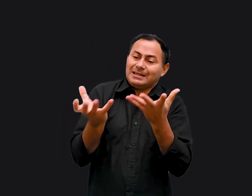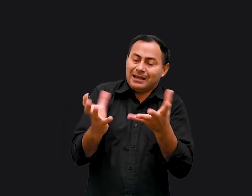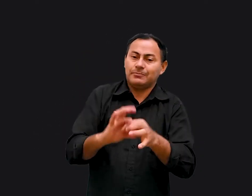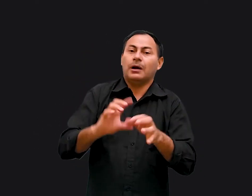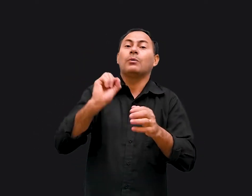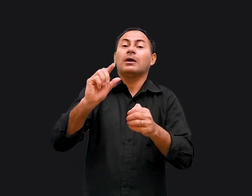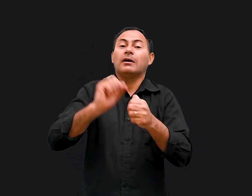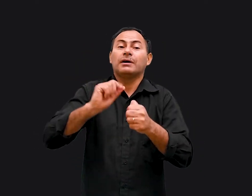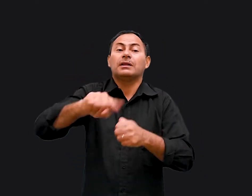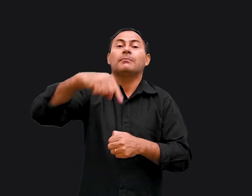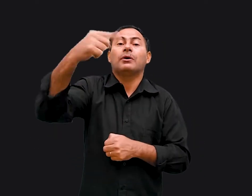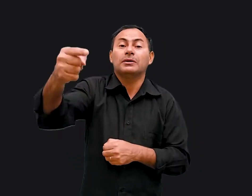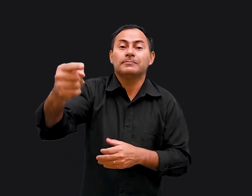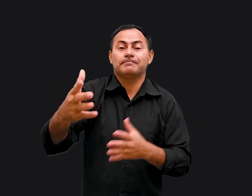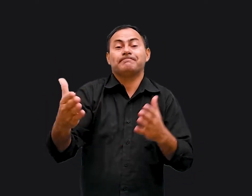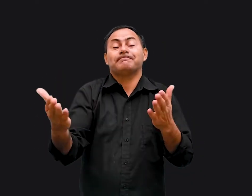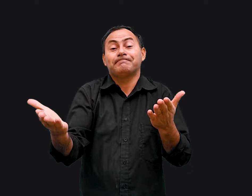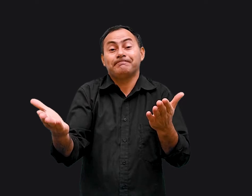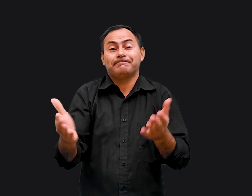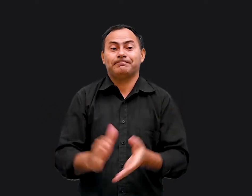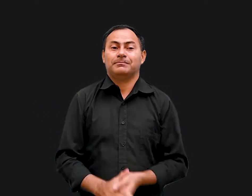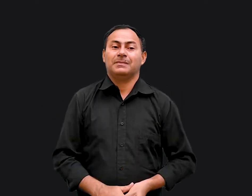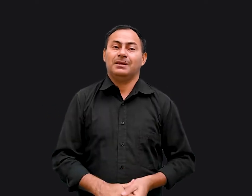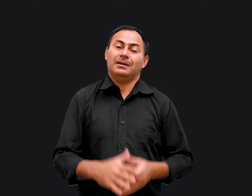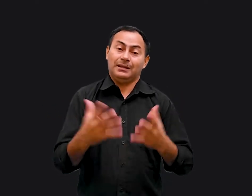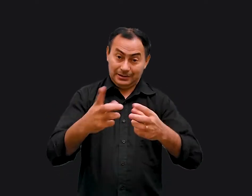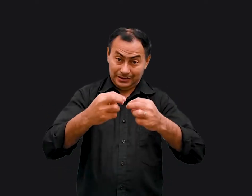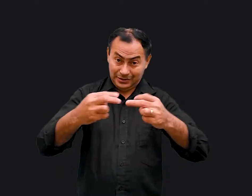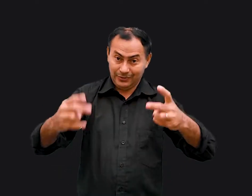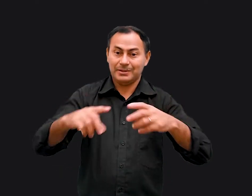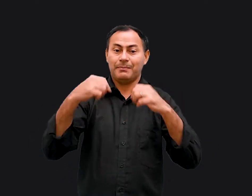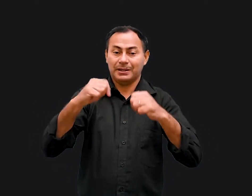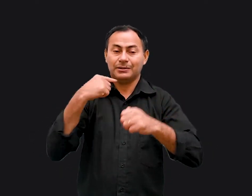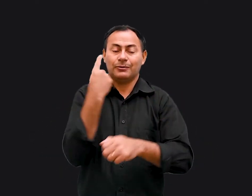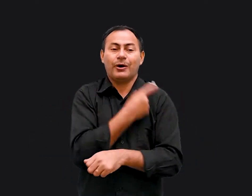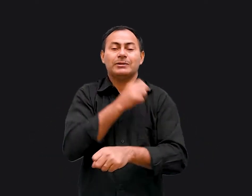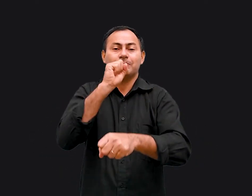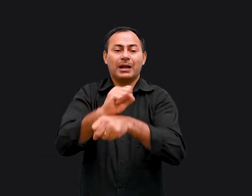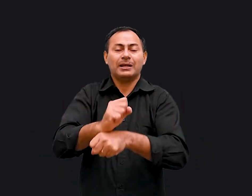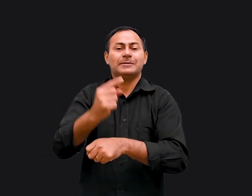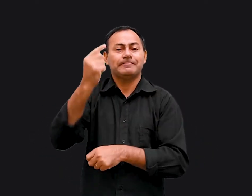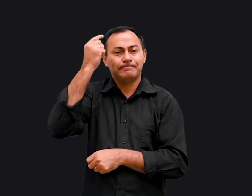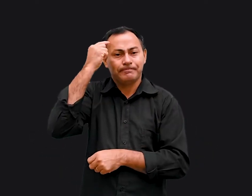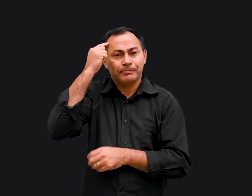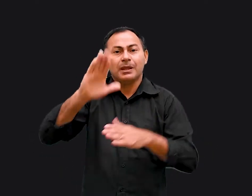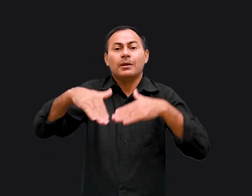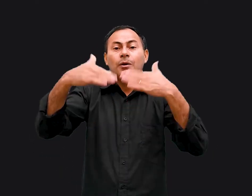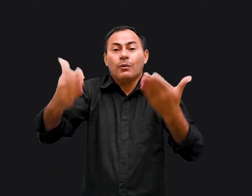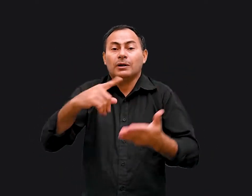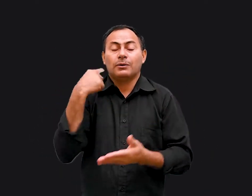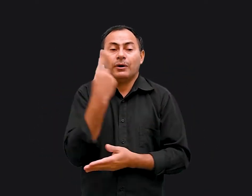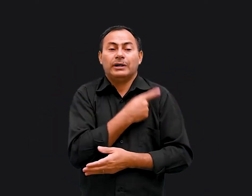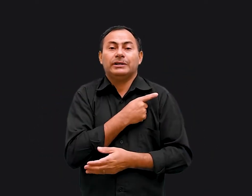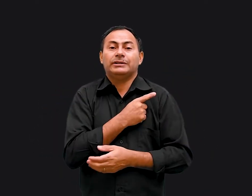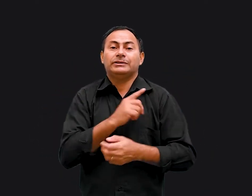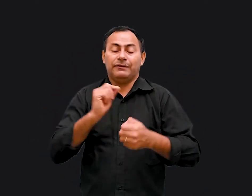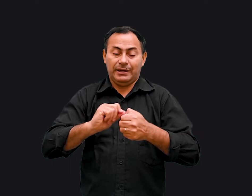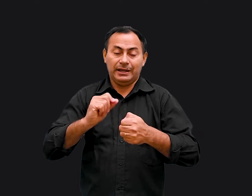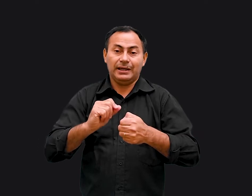irá fazer depois disso? É nessas coisas que devemos parar para pensar, enquanto estivermos segurando esse bebê em nossos